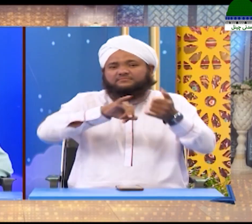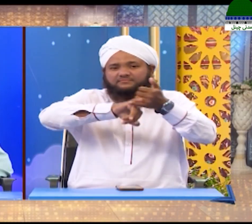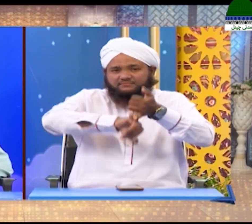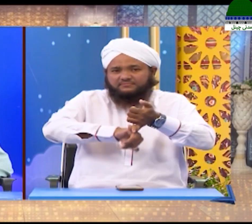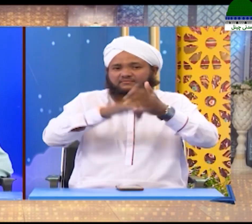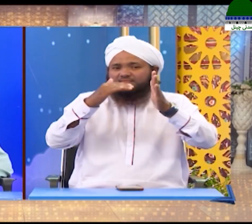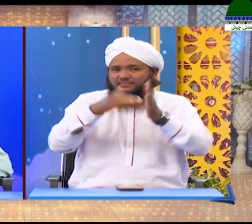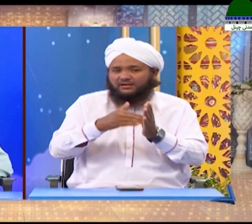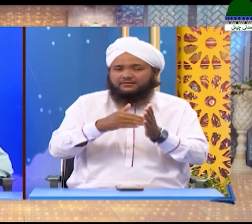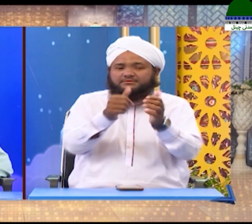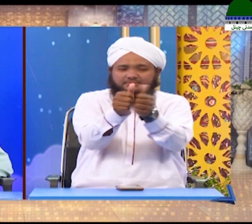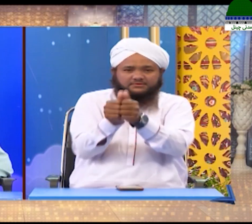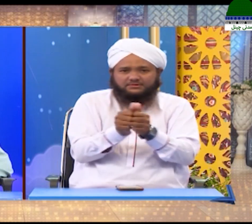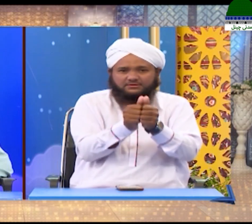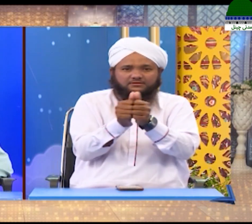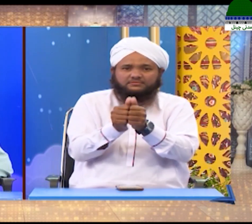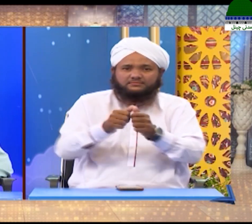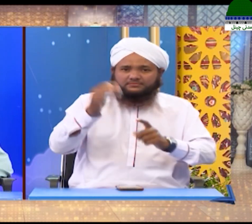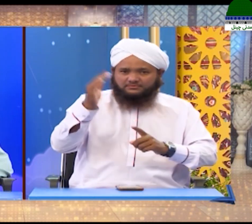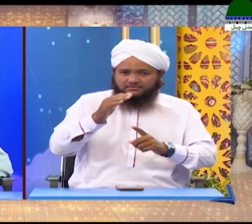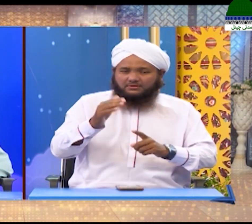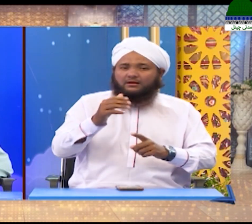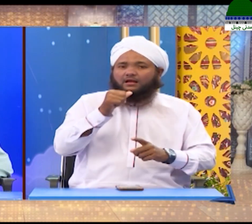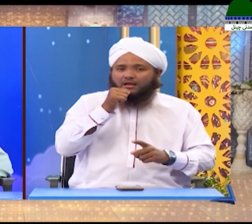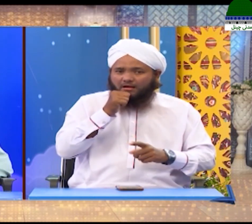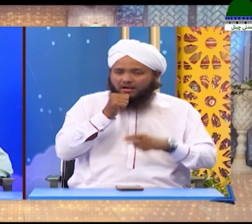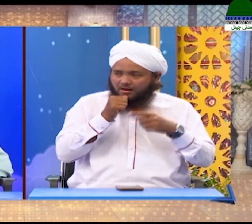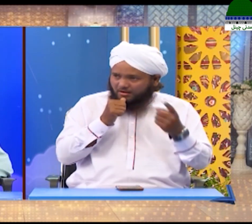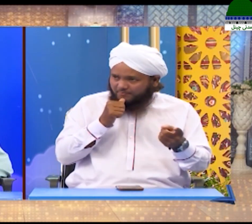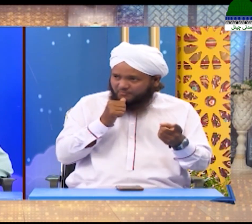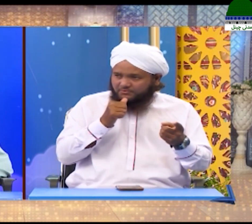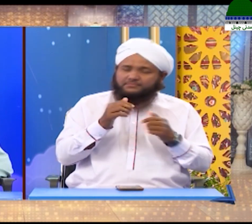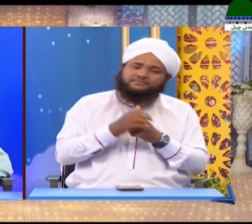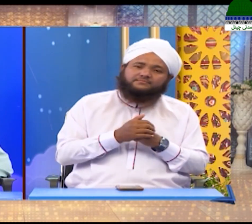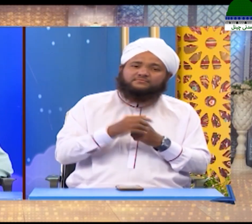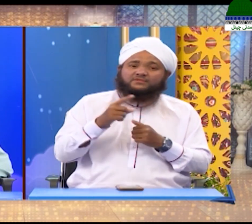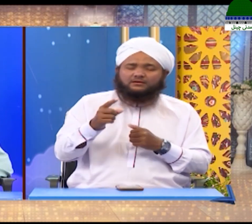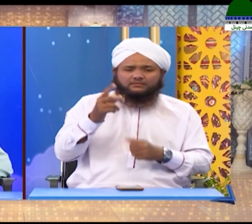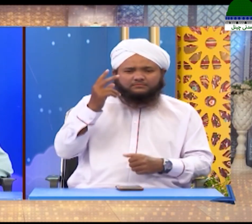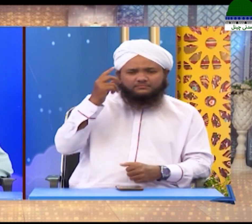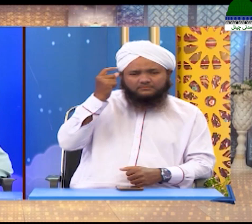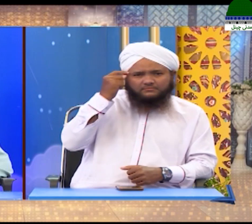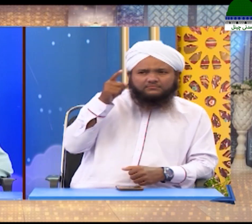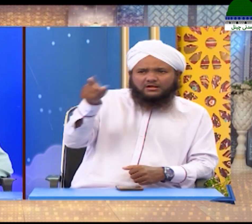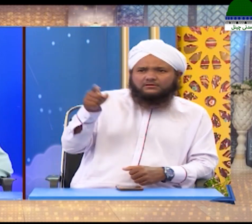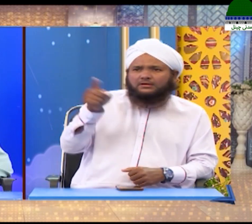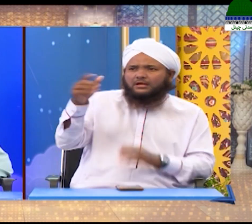زید رضی اللہ تعالی عنہ کے والد زید بن عمرو بن نفیل کو جب پتہ چلا کہ فلاں کے یہاں لڑکی پیدا ہوئی